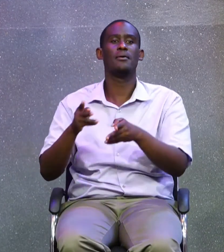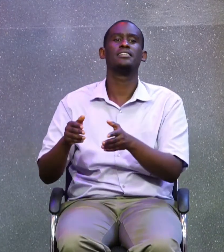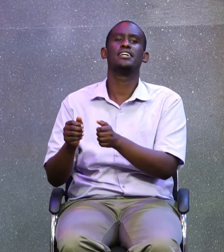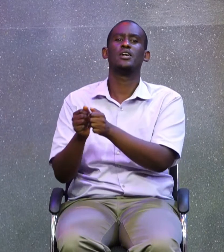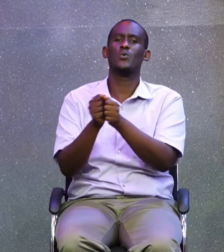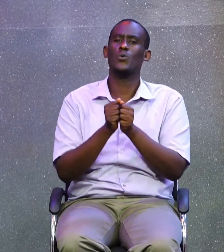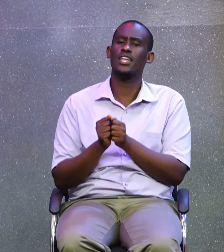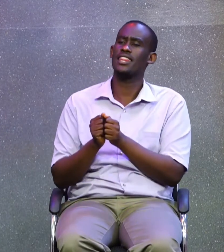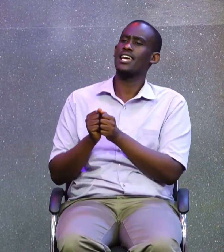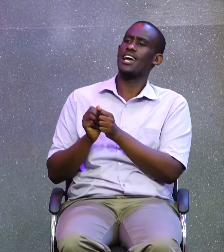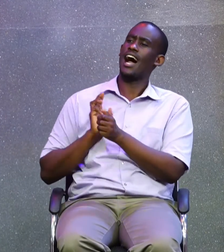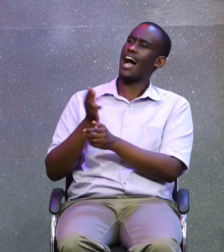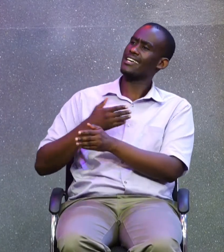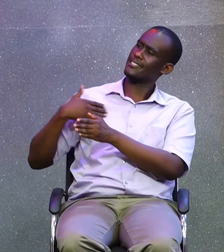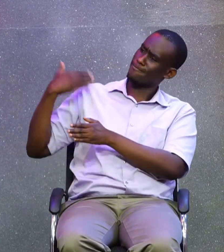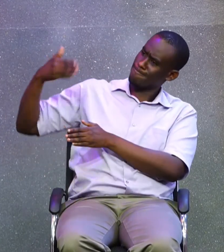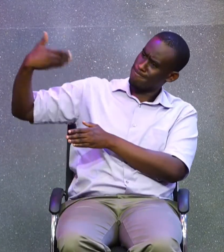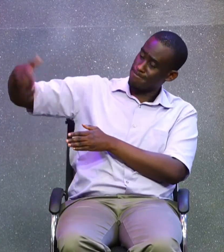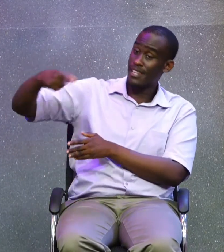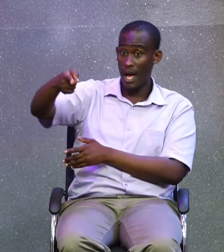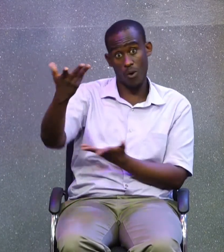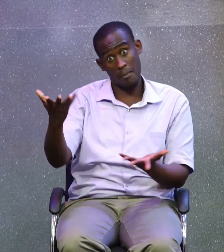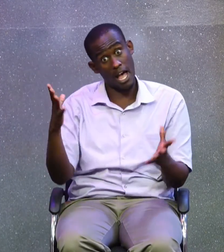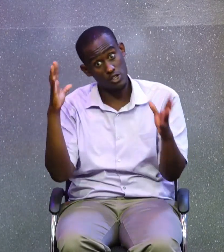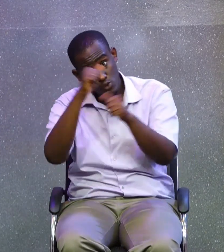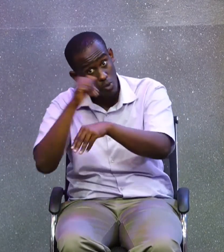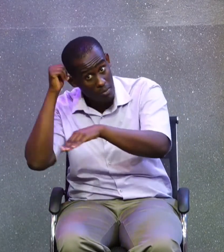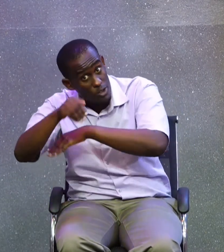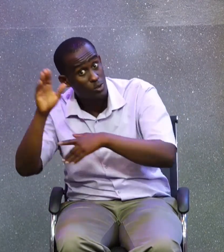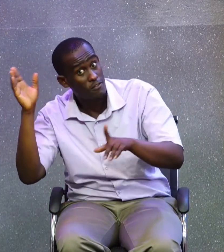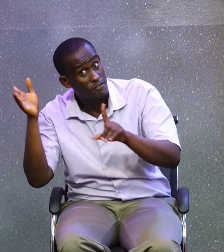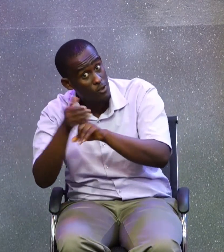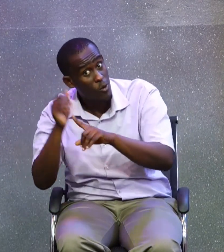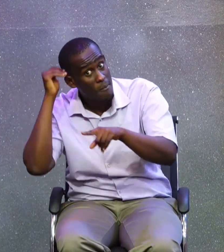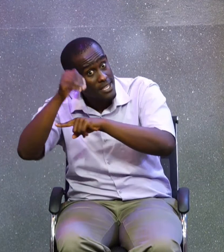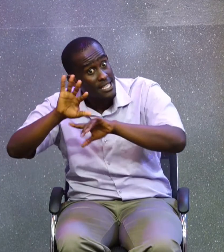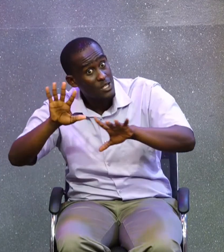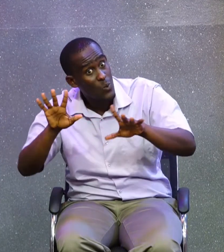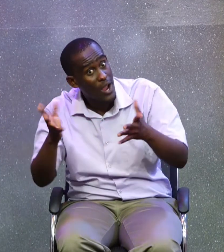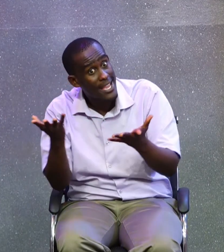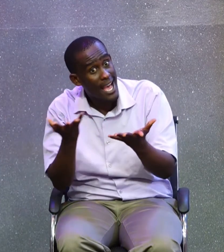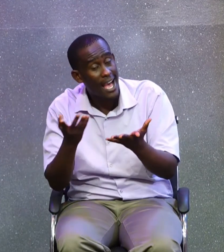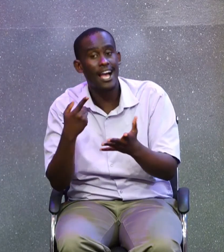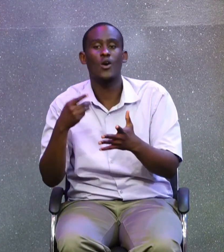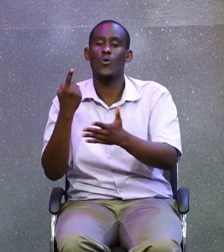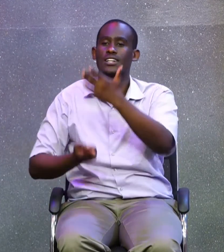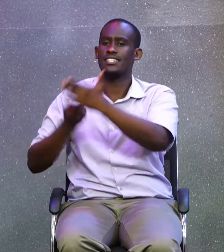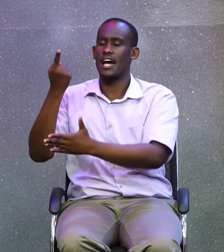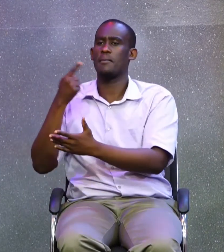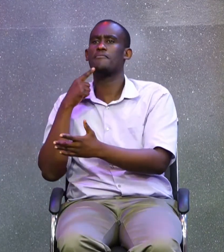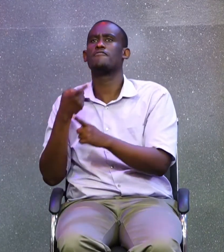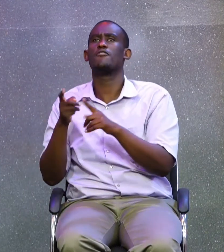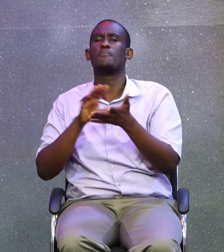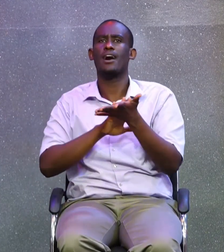ffenna ate nammwe abasobolwa nti obubaka obwo osobola okufunira ddala ku WhatsApp okuva gye yabutandika ku mande ku